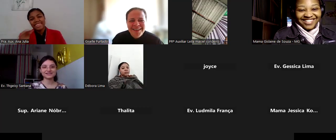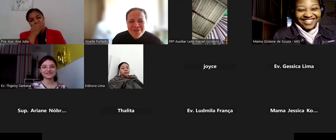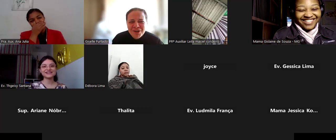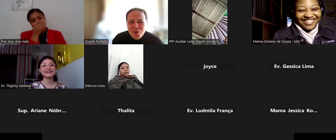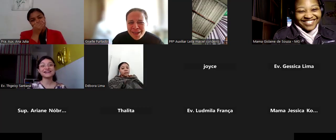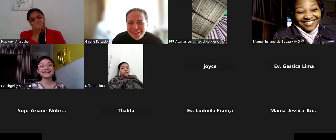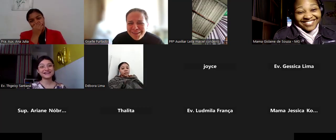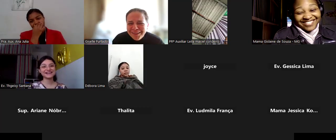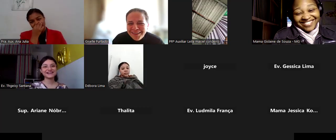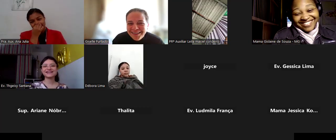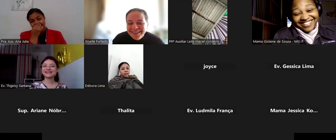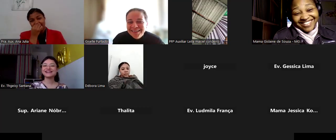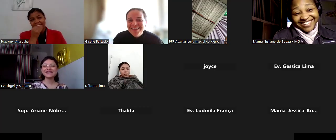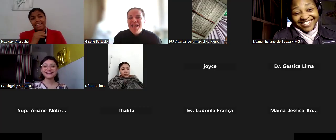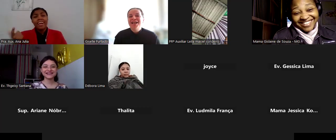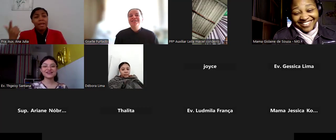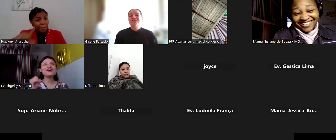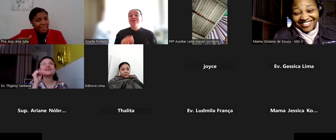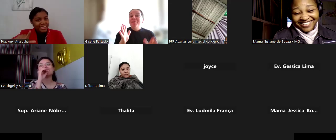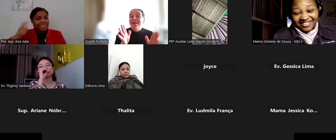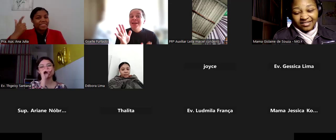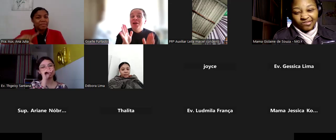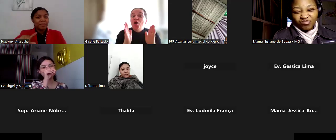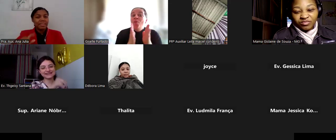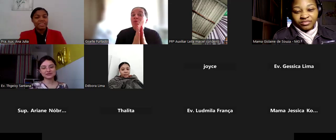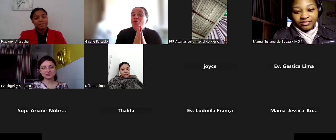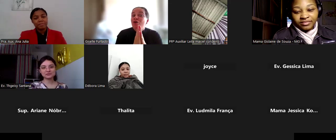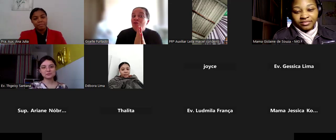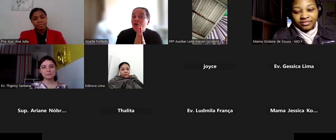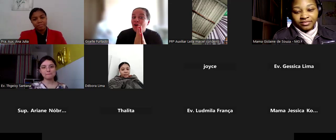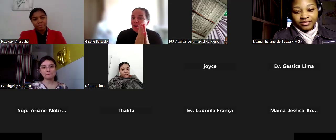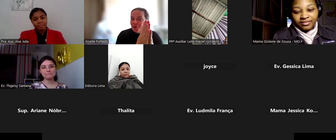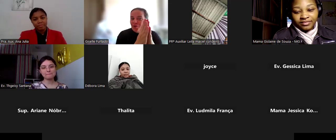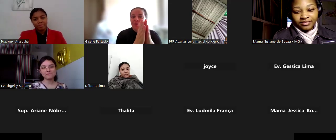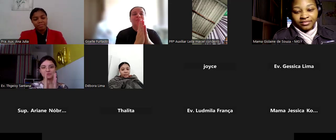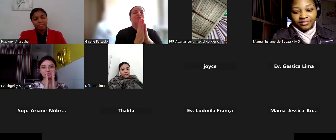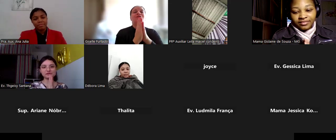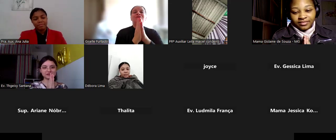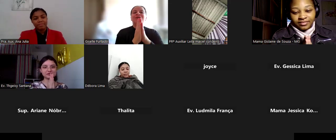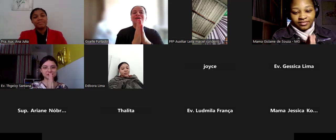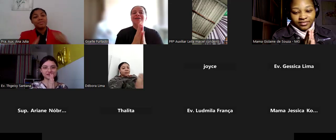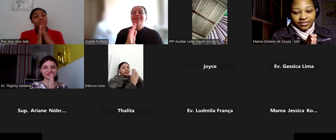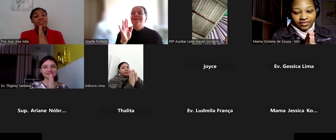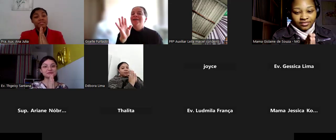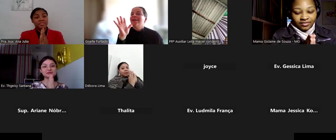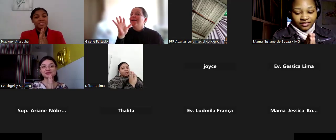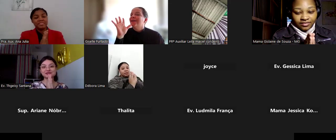Aí diz, oi, né? Você vai falar para ele, por favor, ó, por favor.